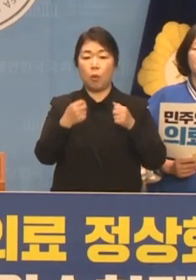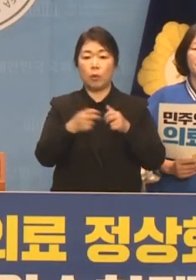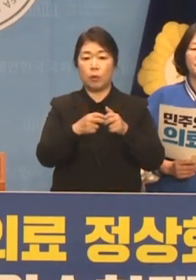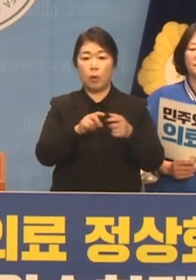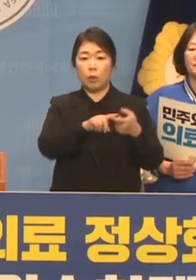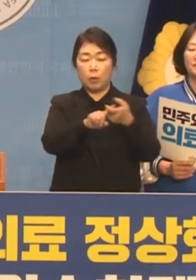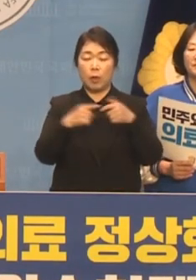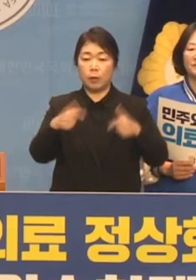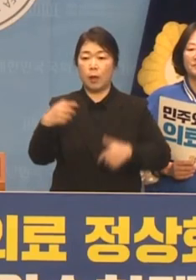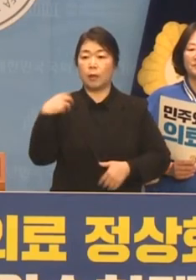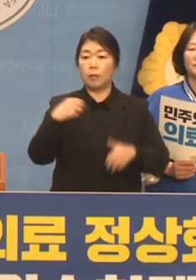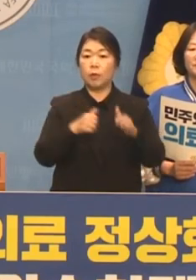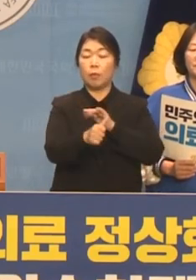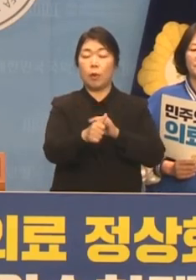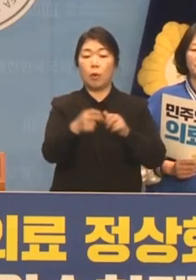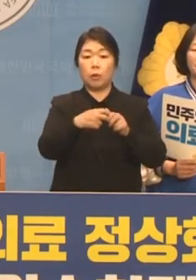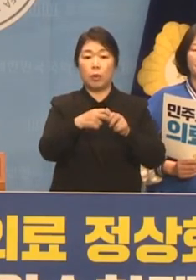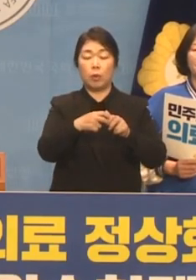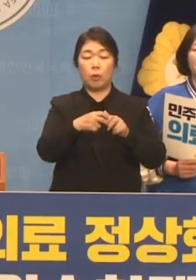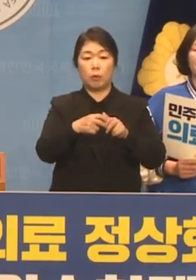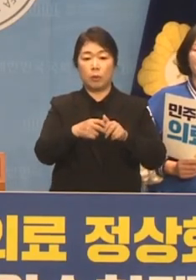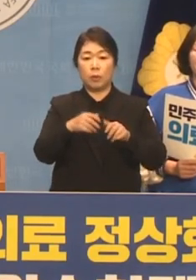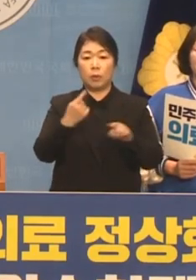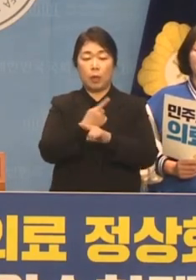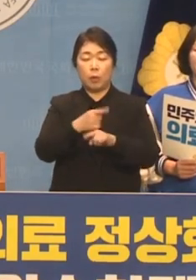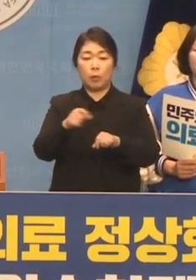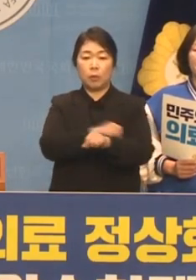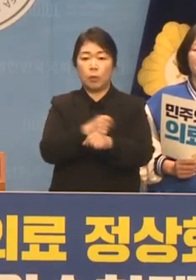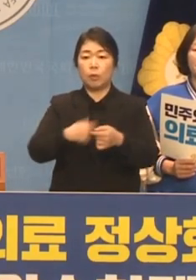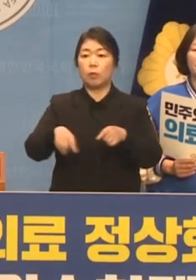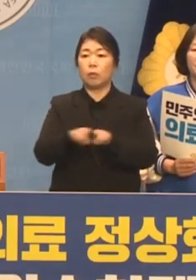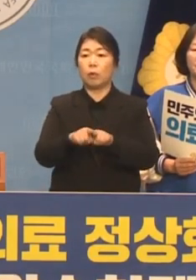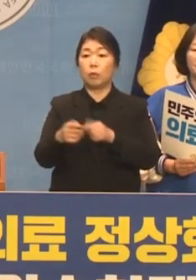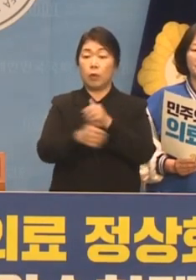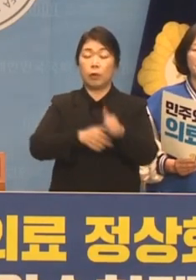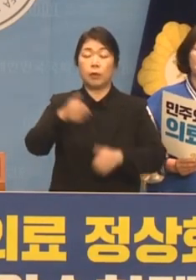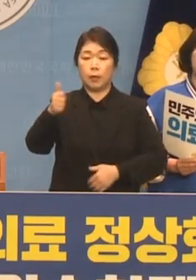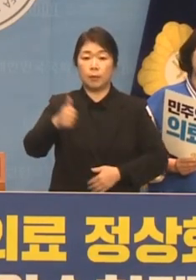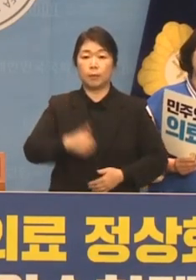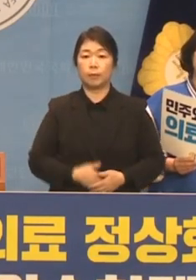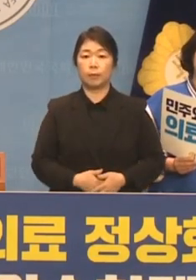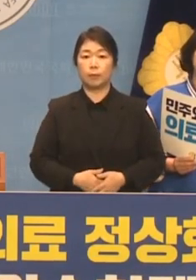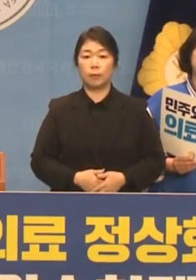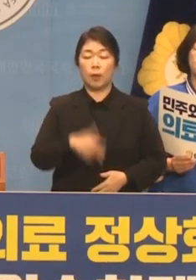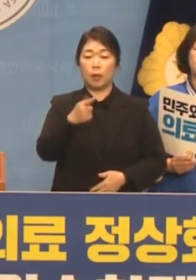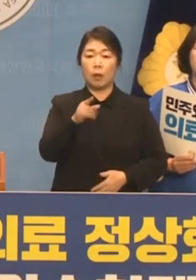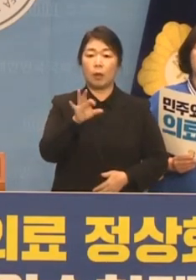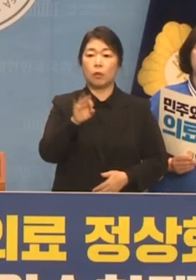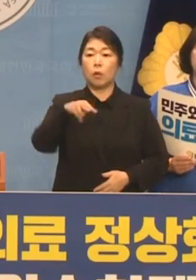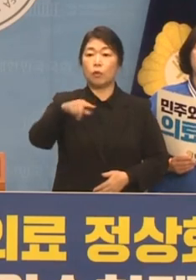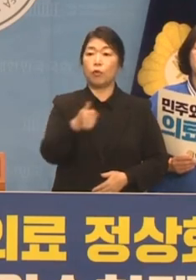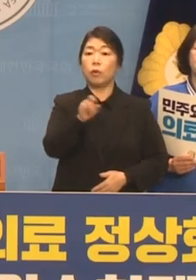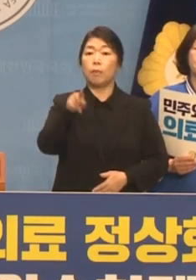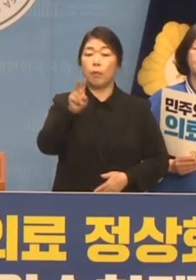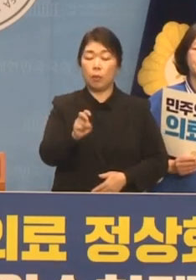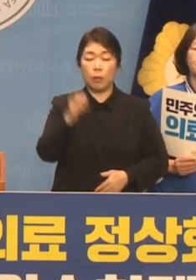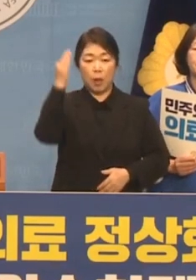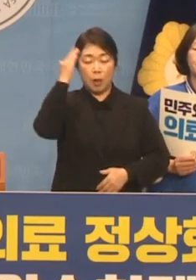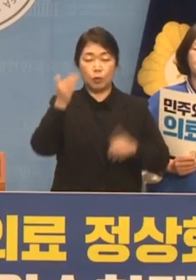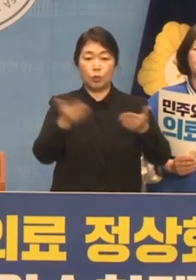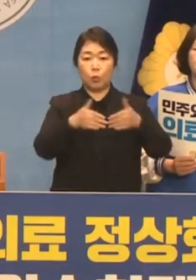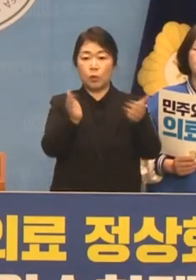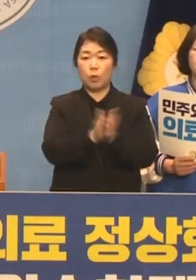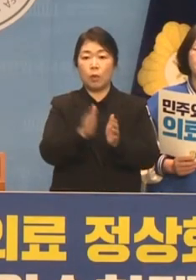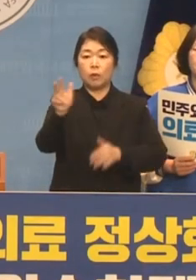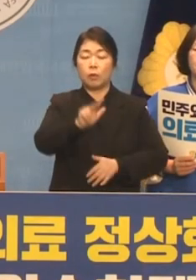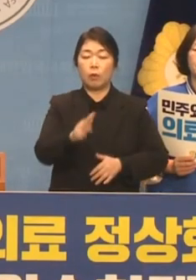대표 의료개혁 특위 공동위원장이 오셨고요 그다음에 정윤범 한국노총 전국